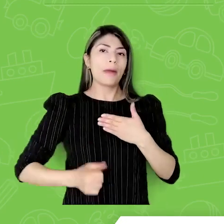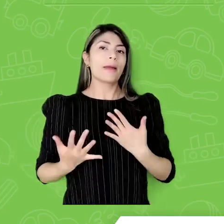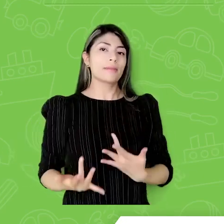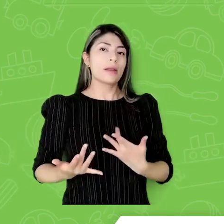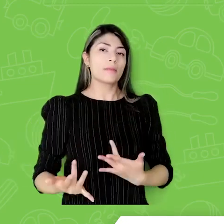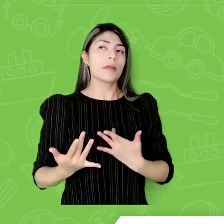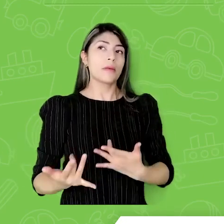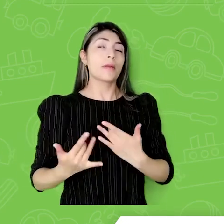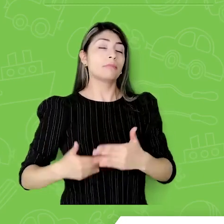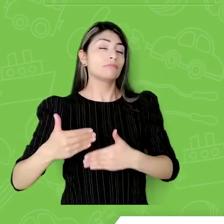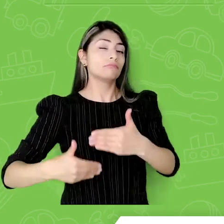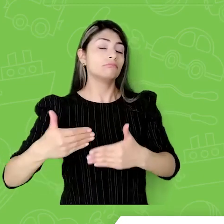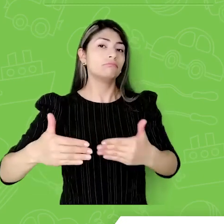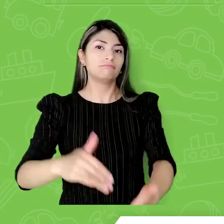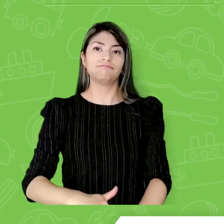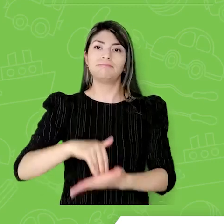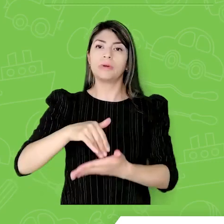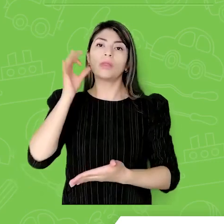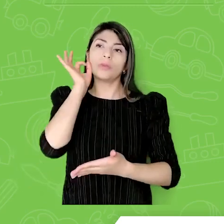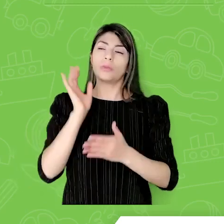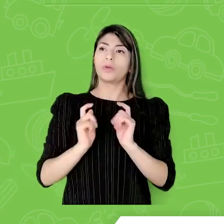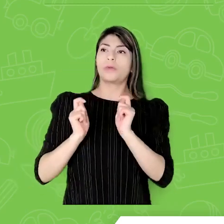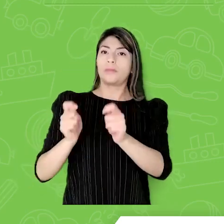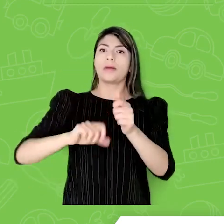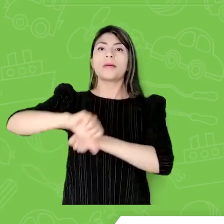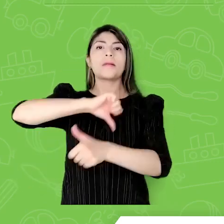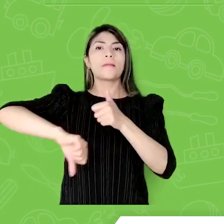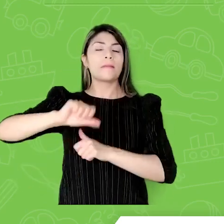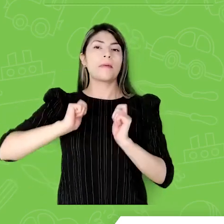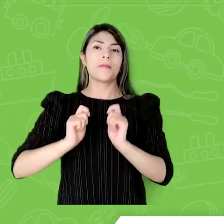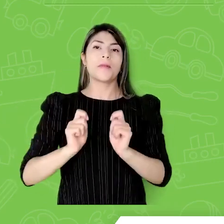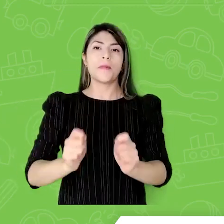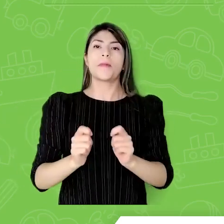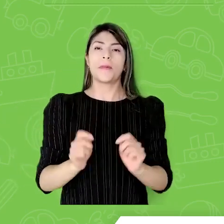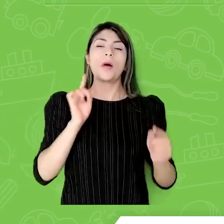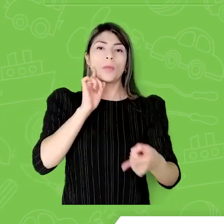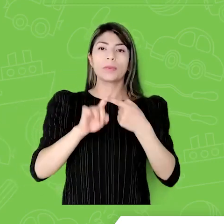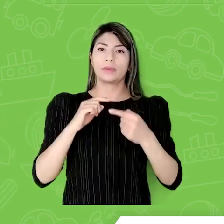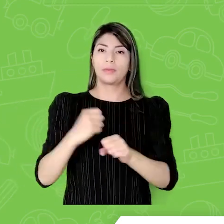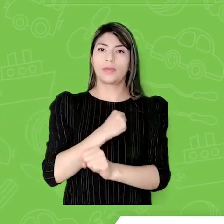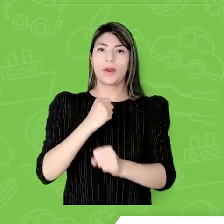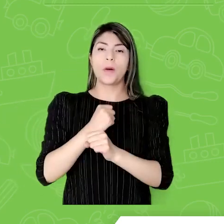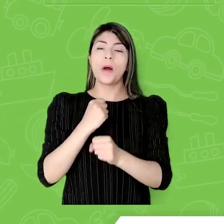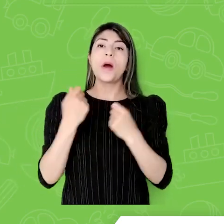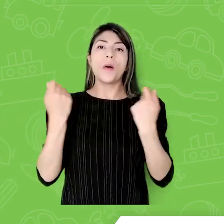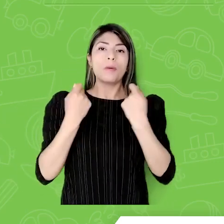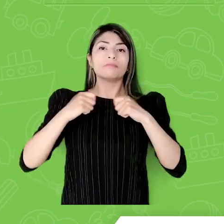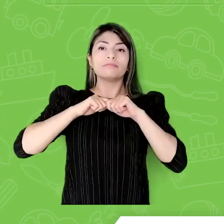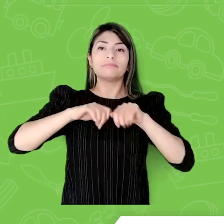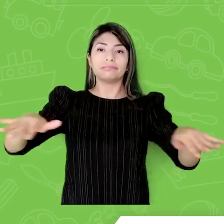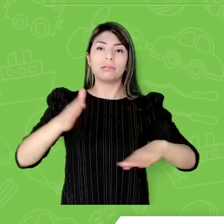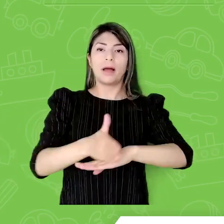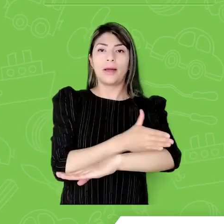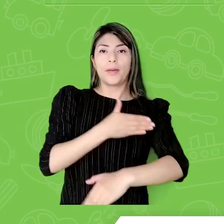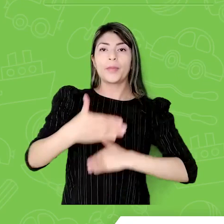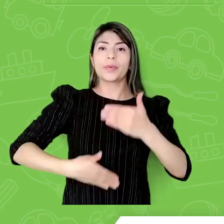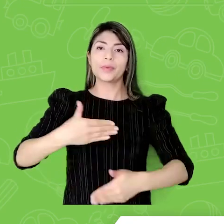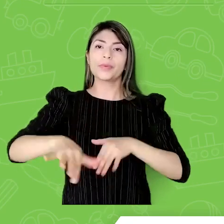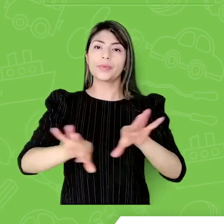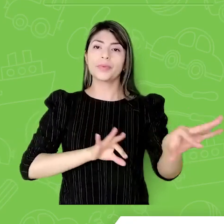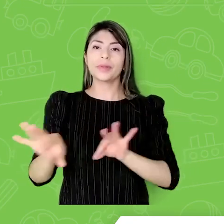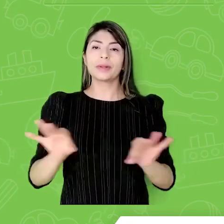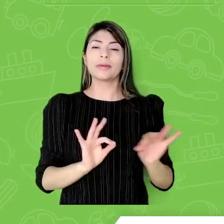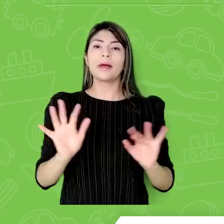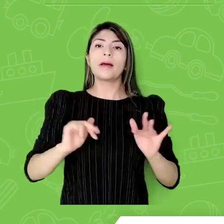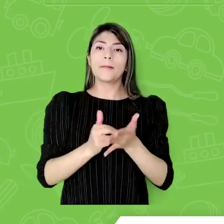años, contados a partir de la fecha en que se produzca su firmeza total, con la excepción de las listas de elegibles para los